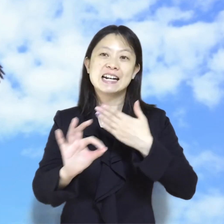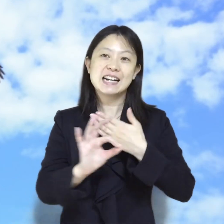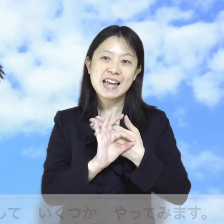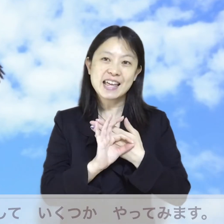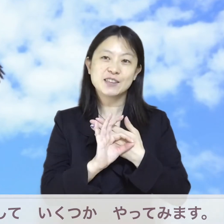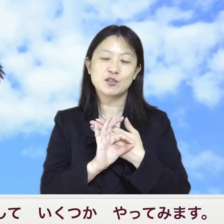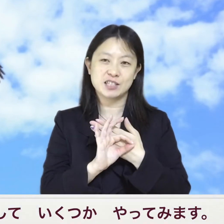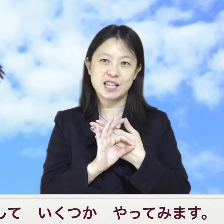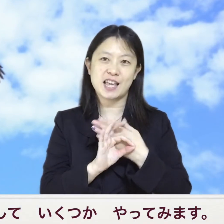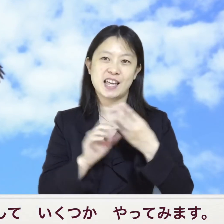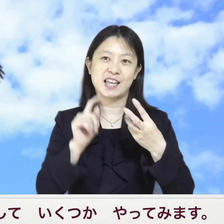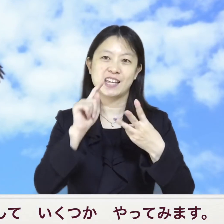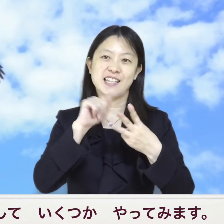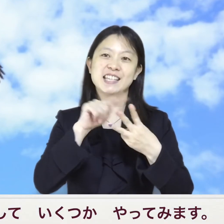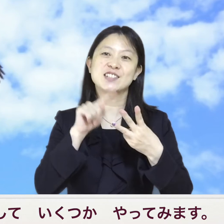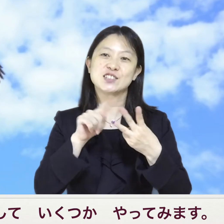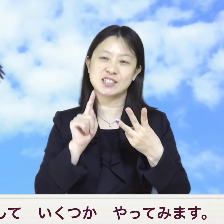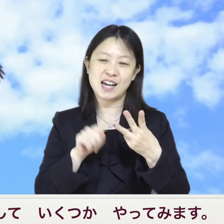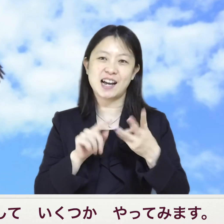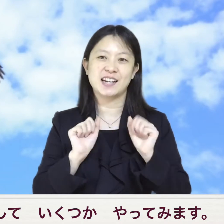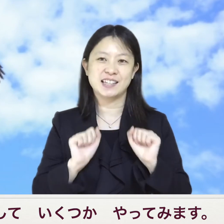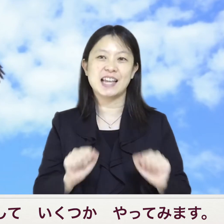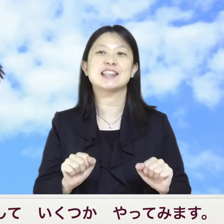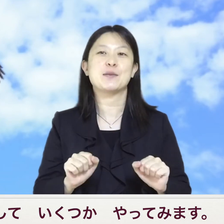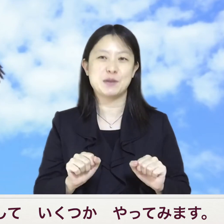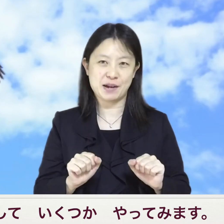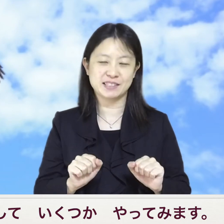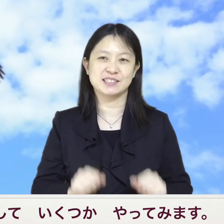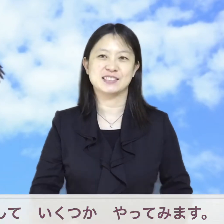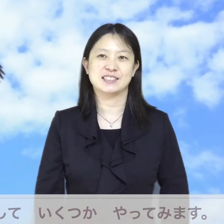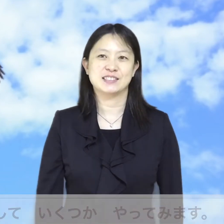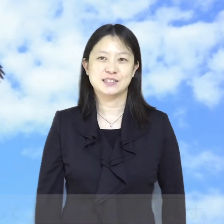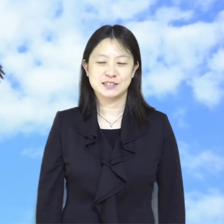例としていくつかやってみます。